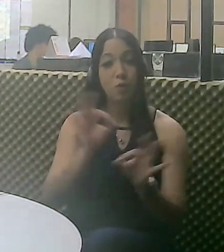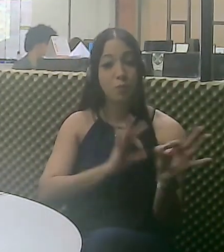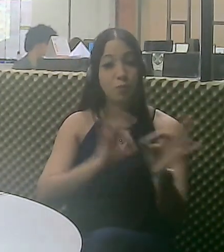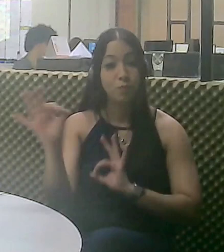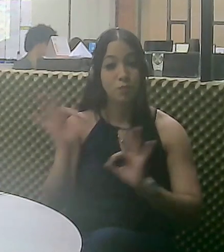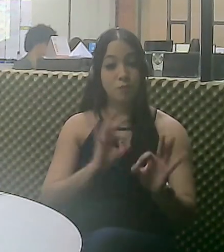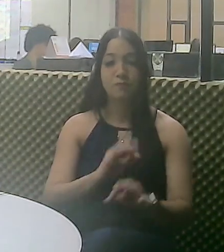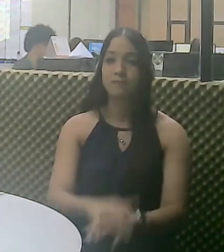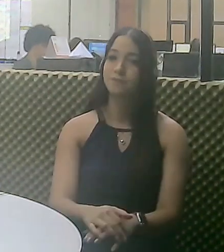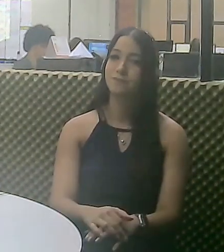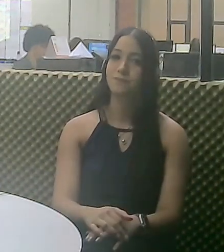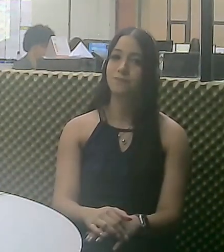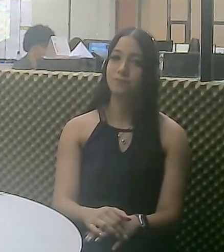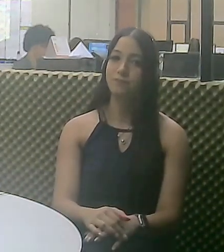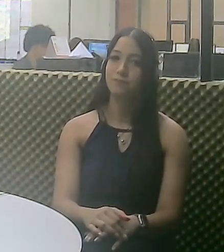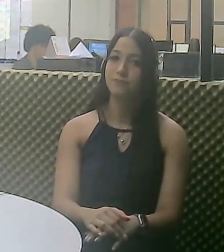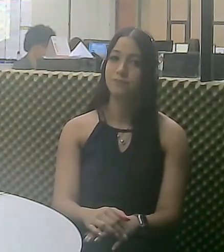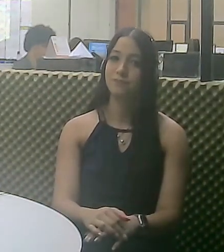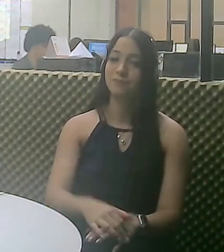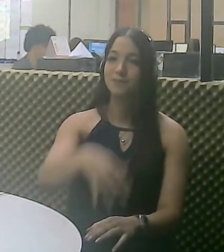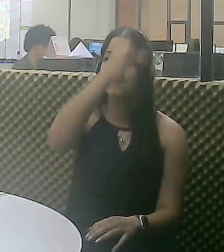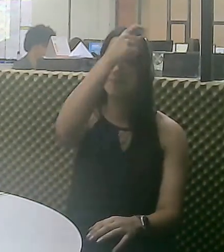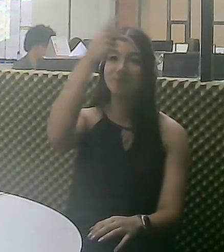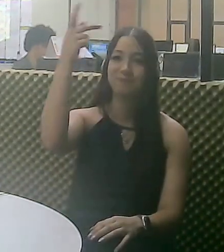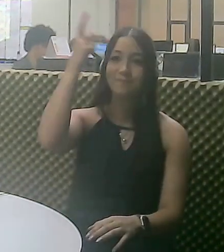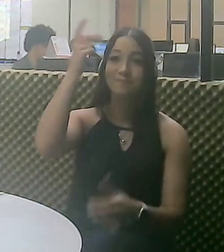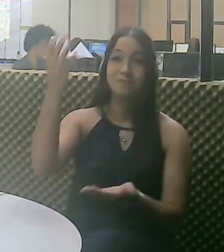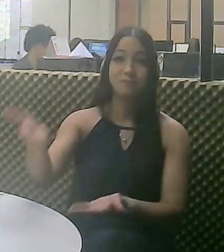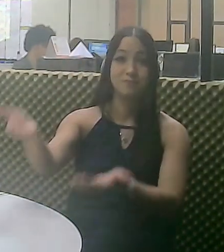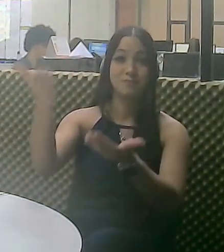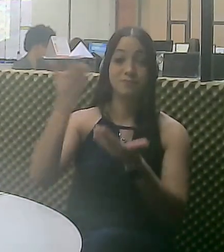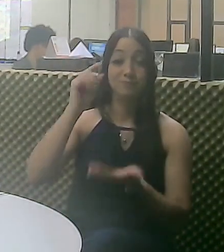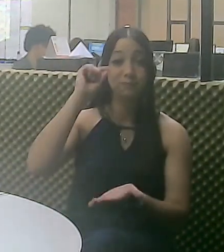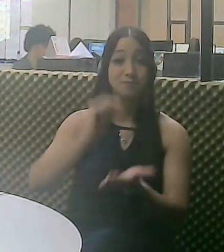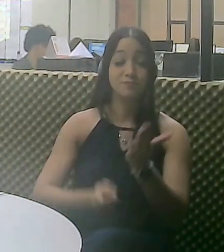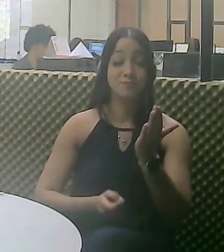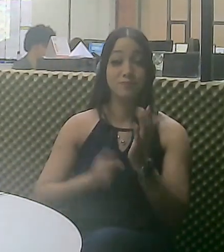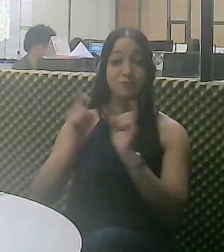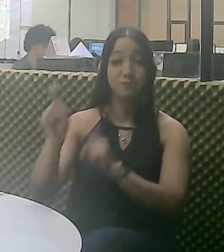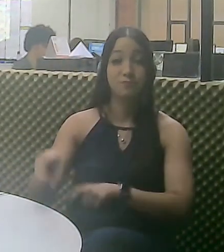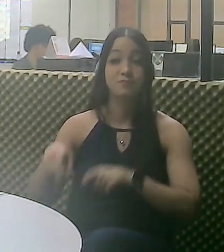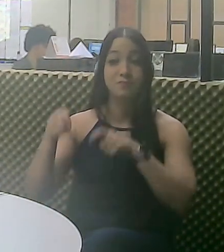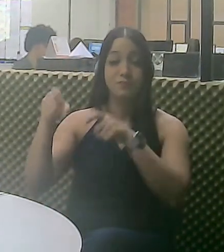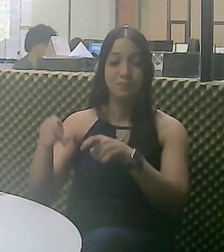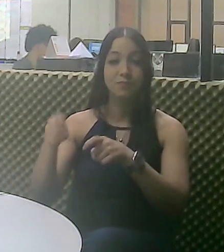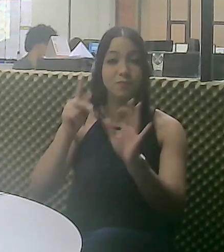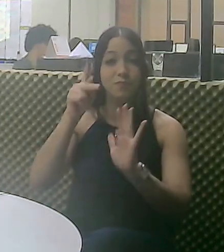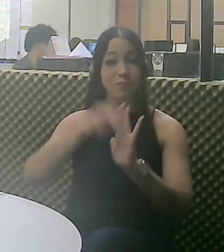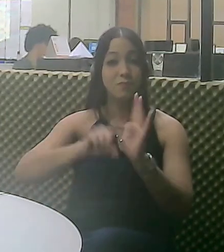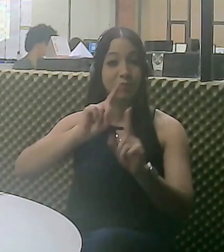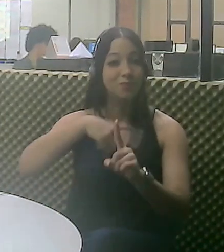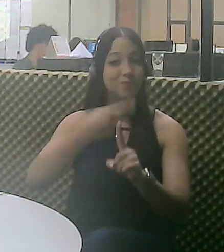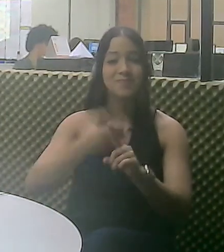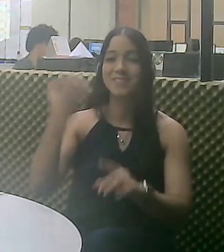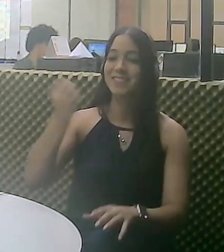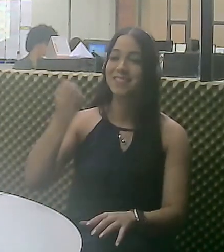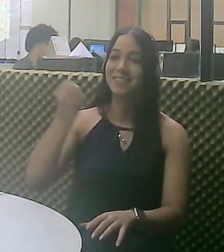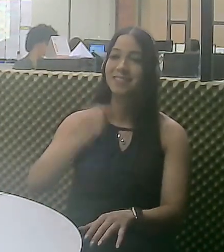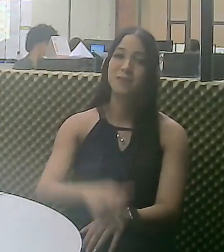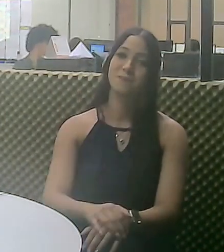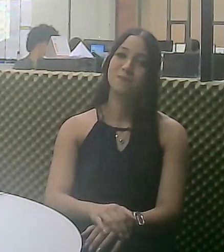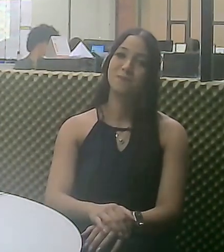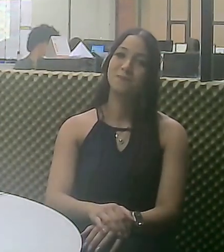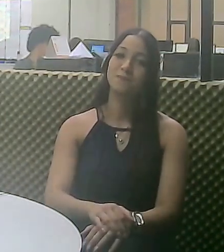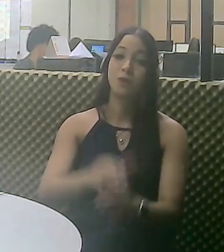projeto prefeitura recebe cadastro de Produtores Rurais para programa mais leite